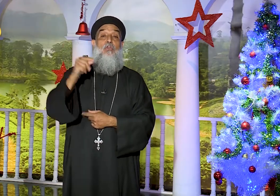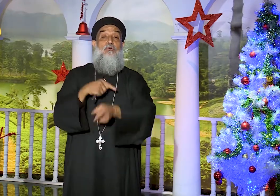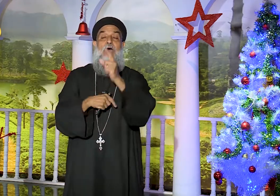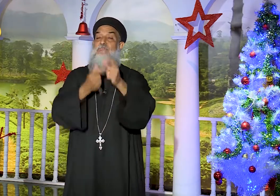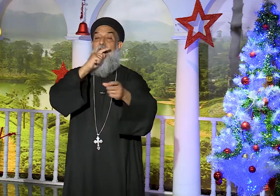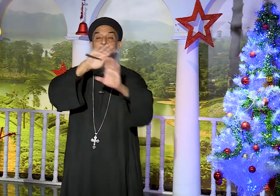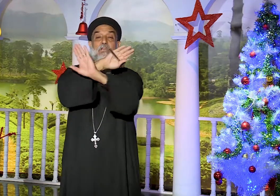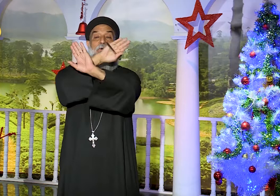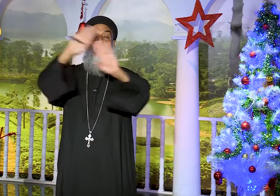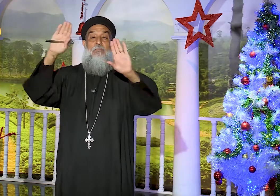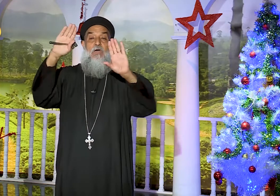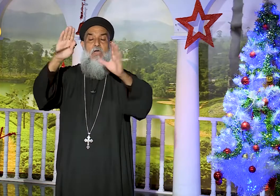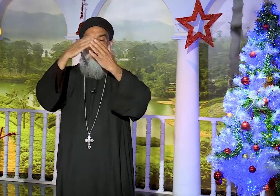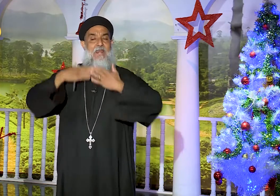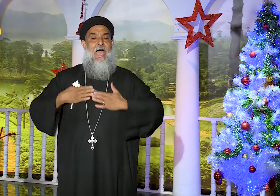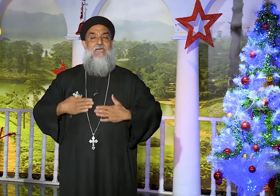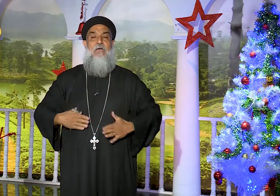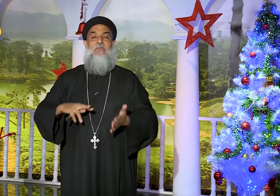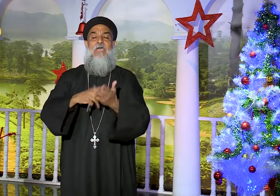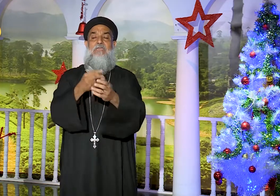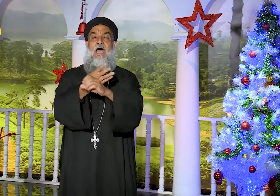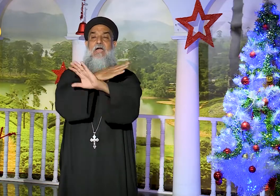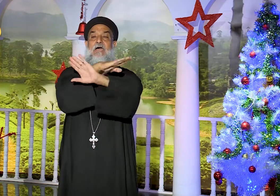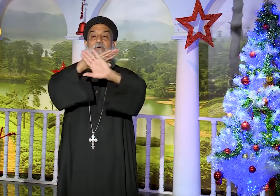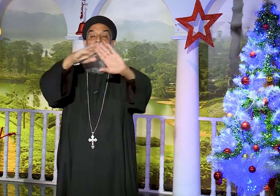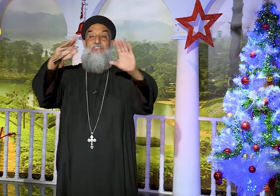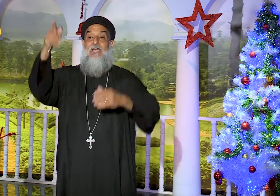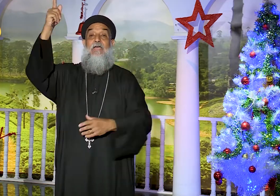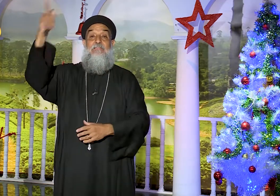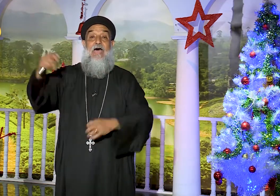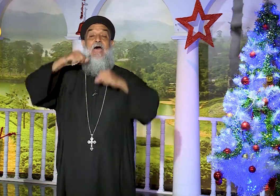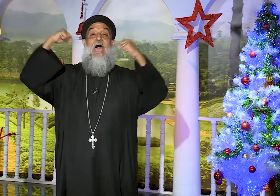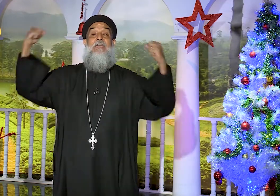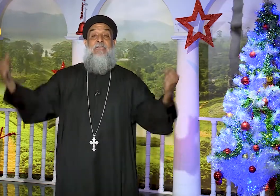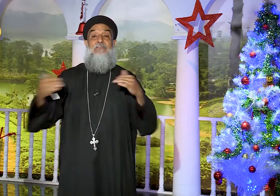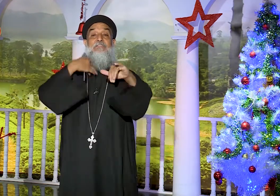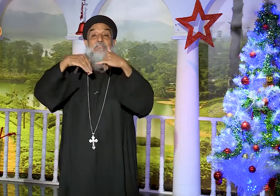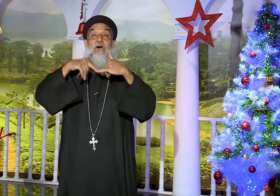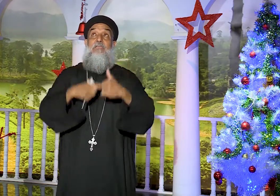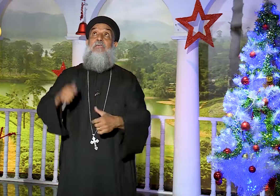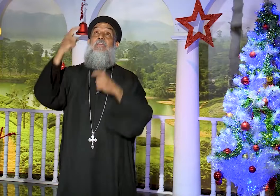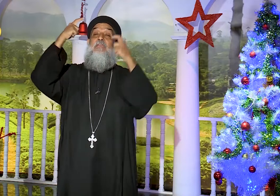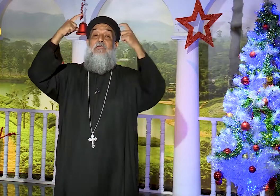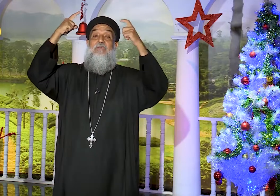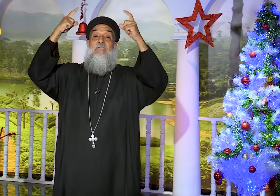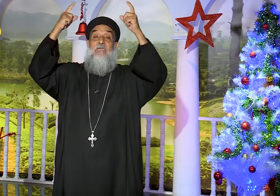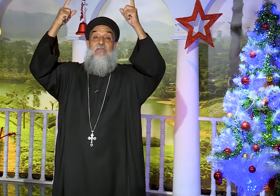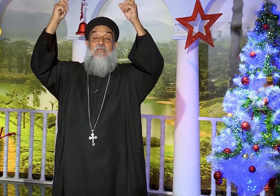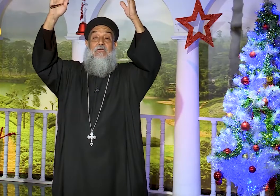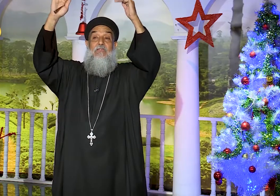له ده مش هيشرب خمره ولا هيعمل اي حاجه وحشه، ده هيعد الطريق لمين؟